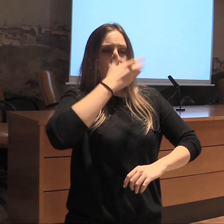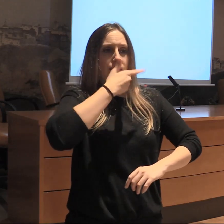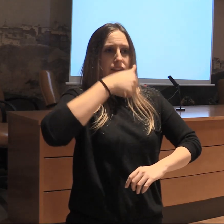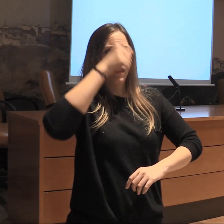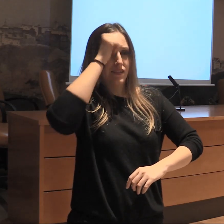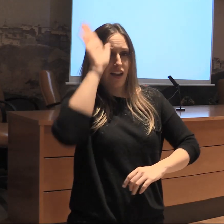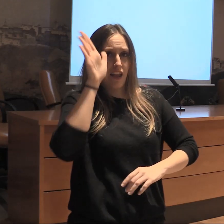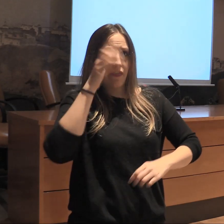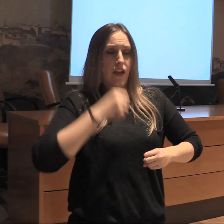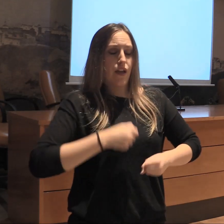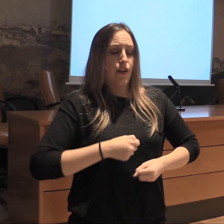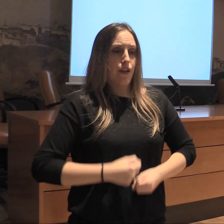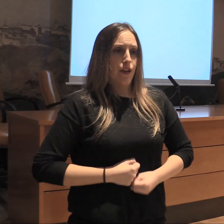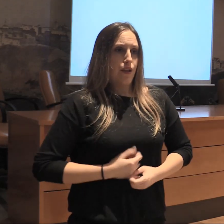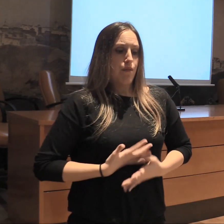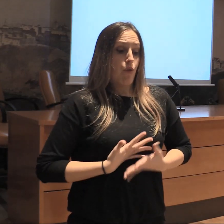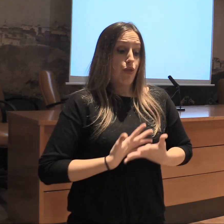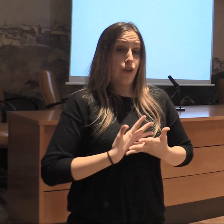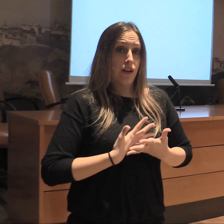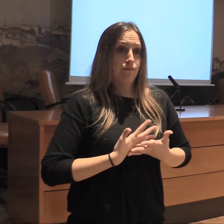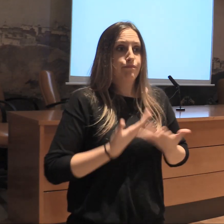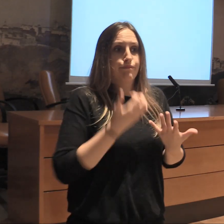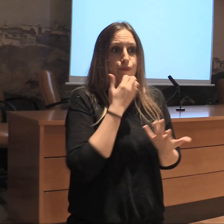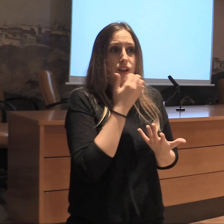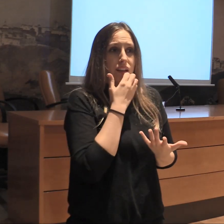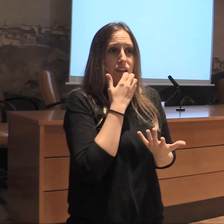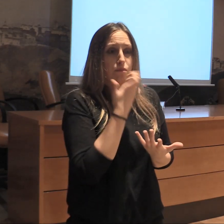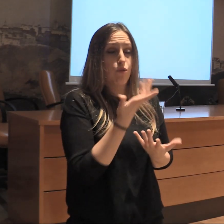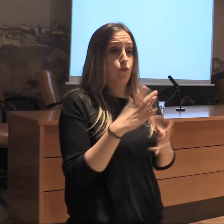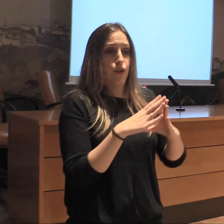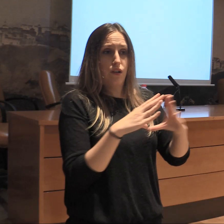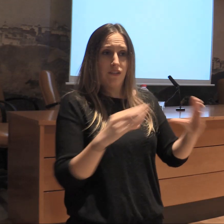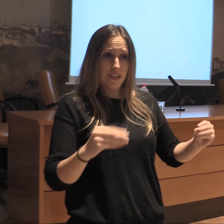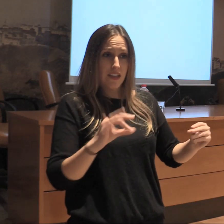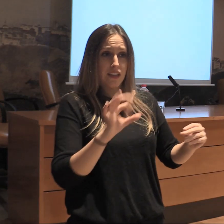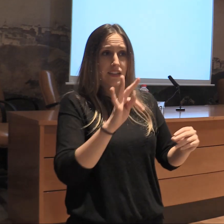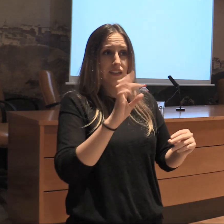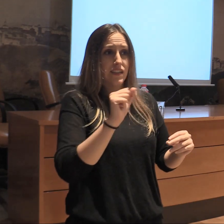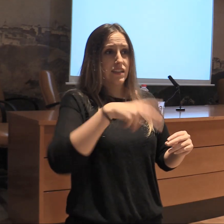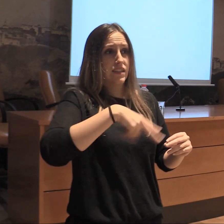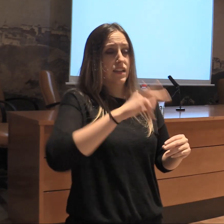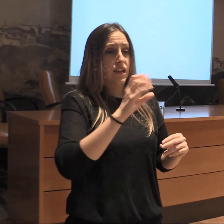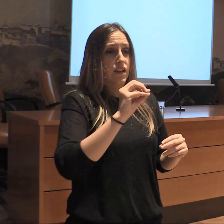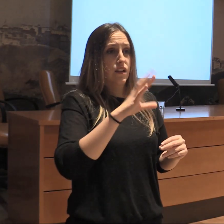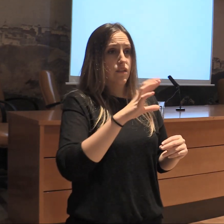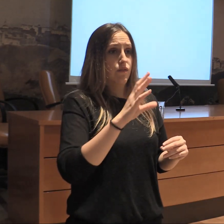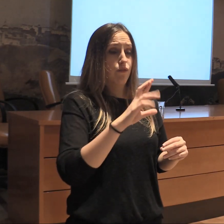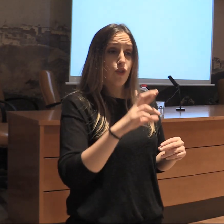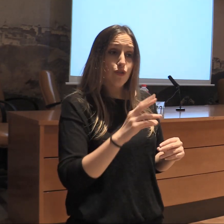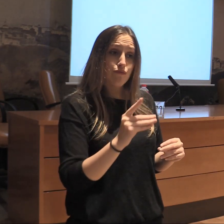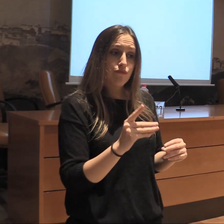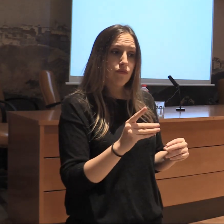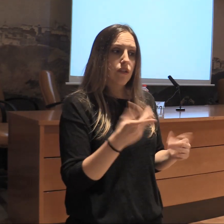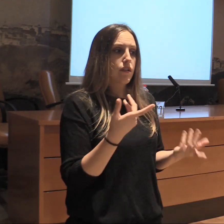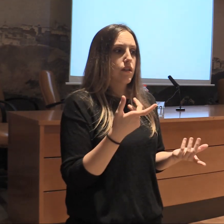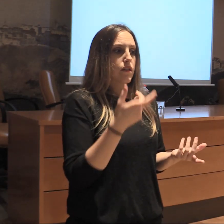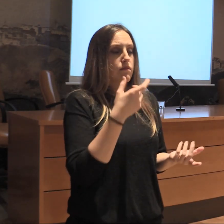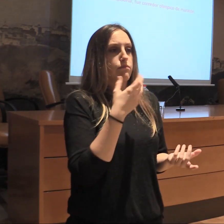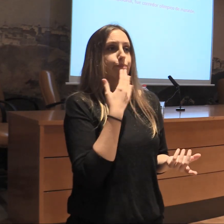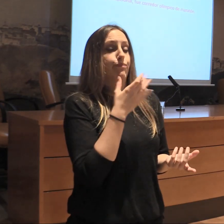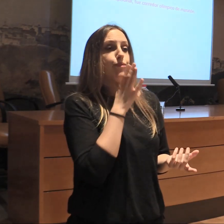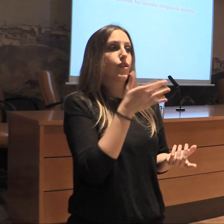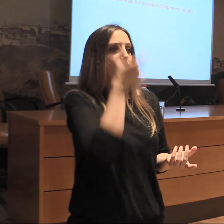inteligencia emocional. Por ejemplo, en la Universidad de Stanford, por la invención de ese concepto, está clasificado como